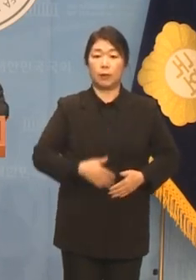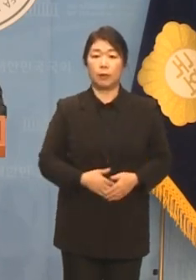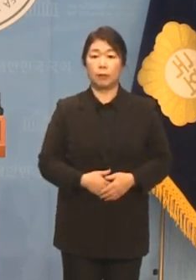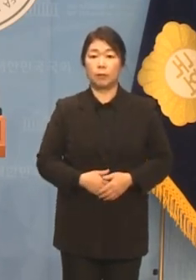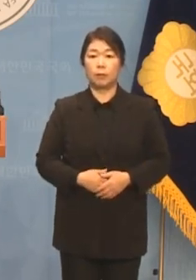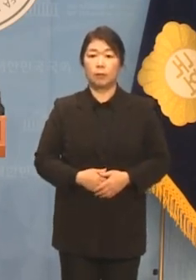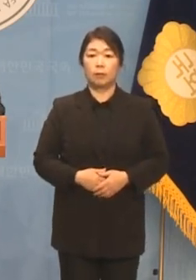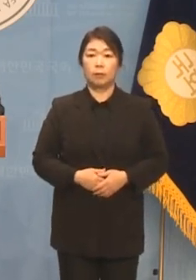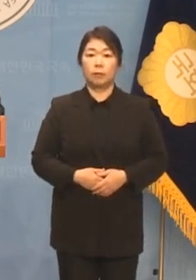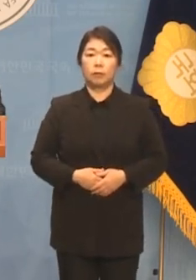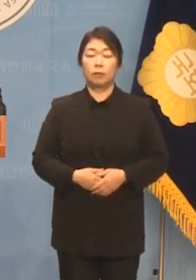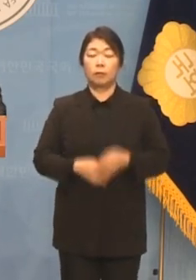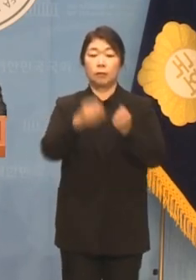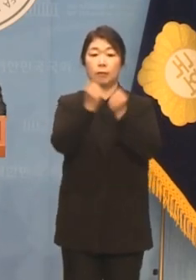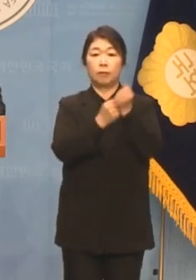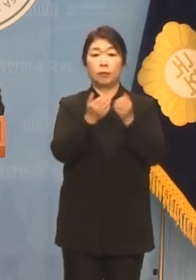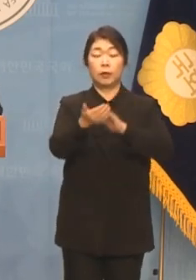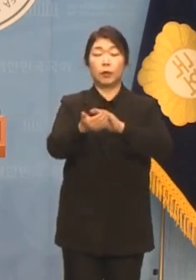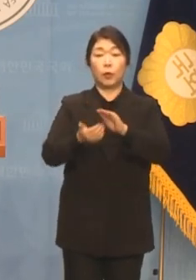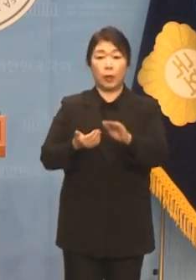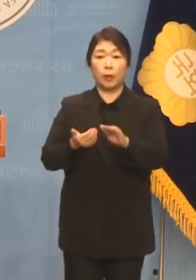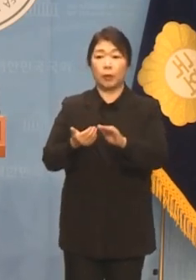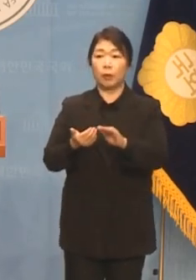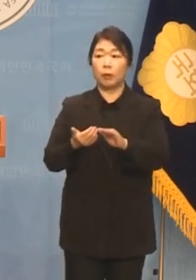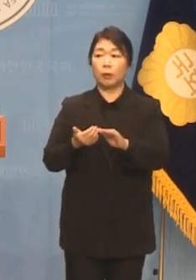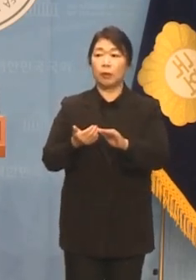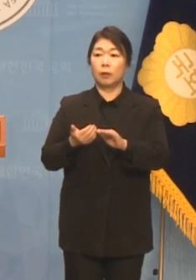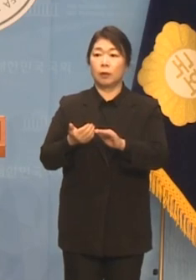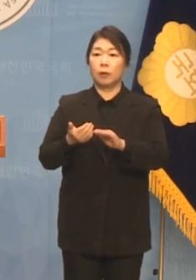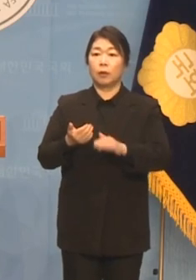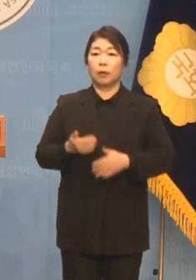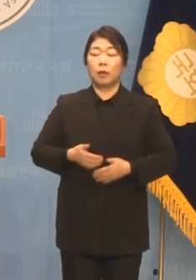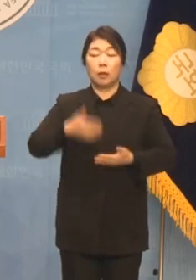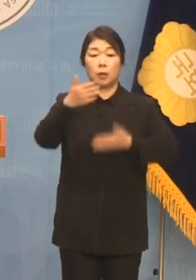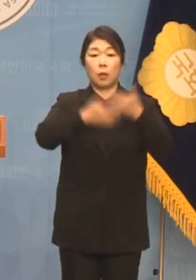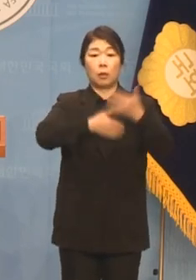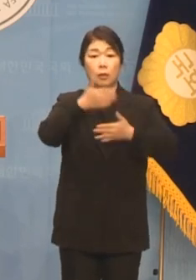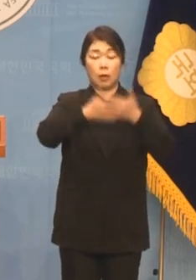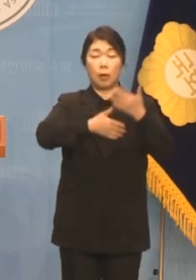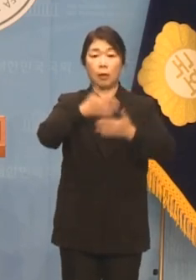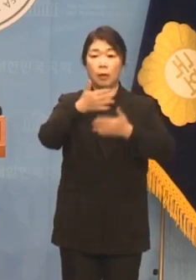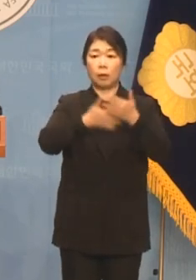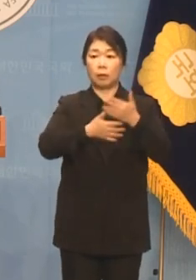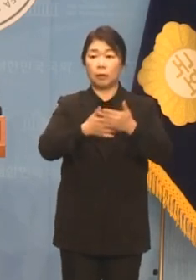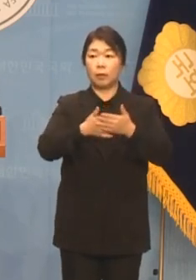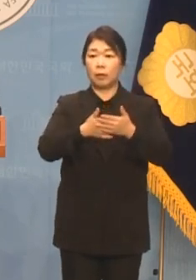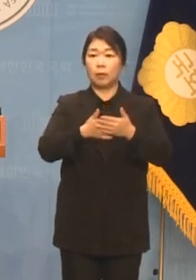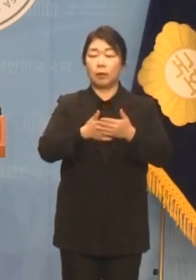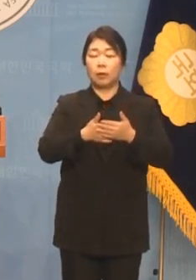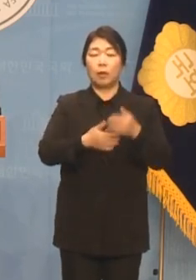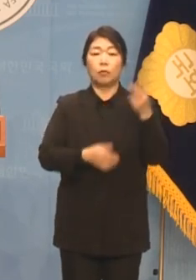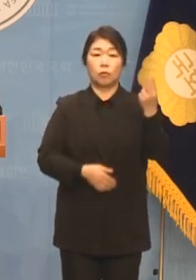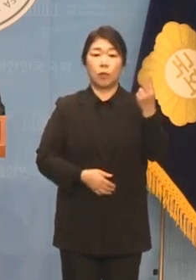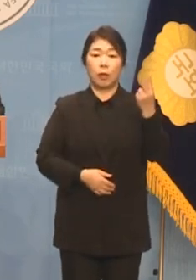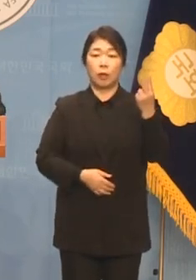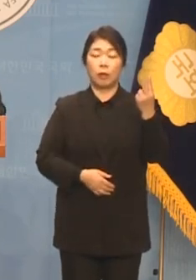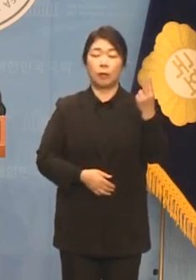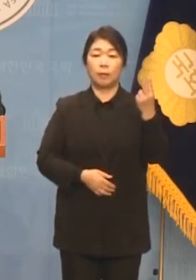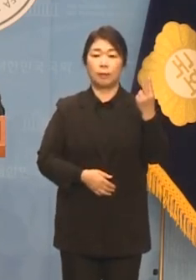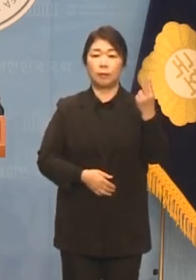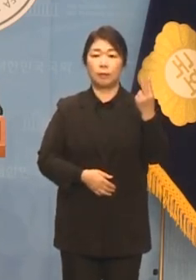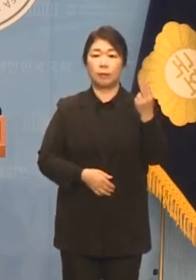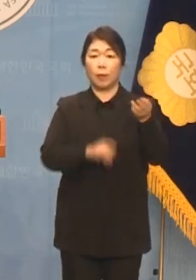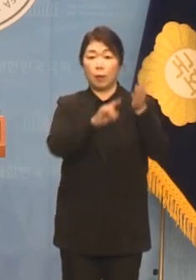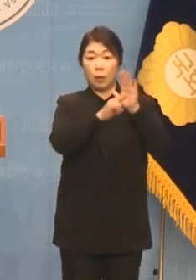있니다 브리핑 시작 전에 영상의 두 개 정도